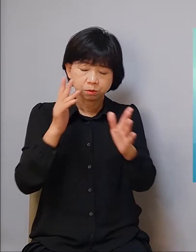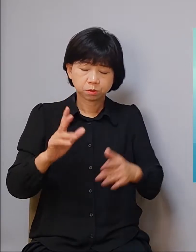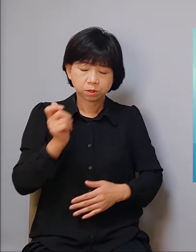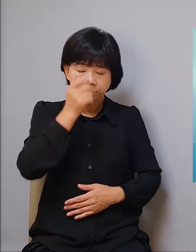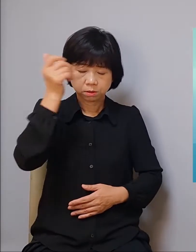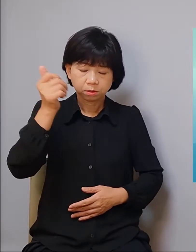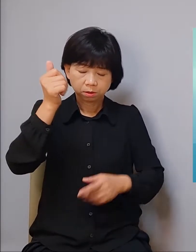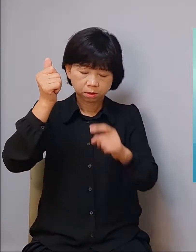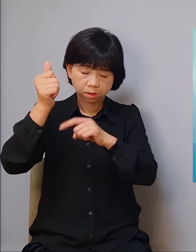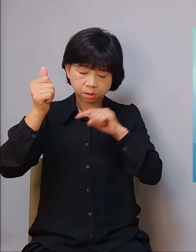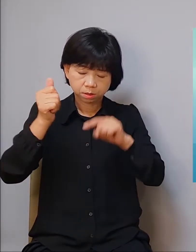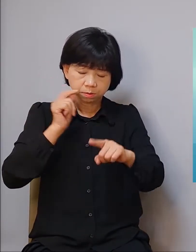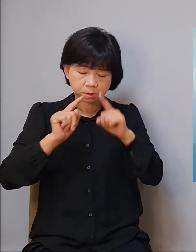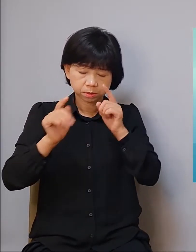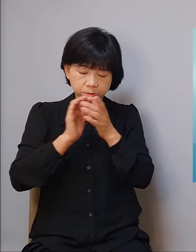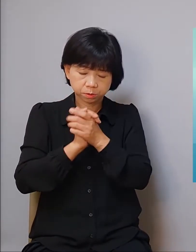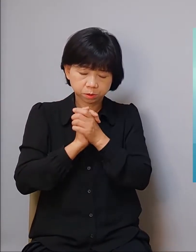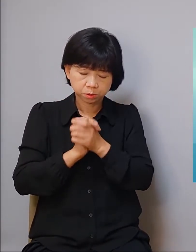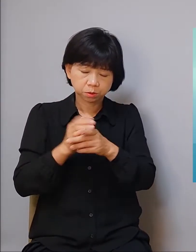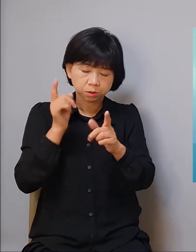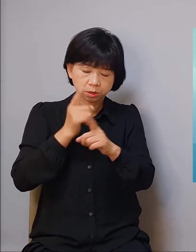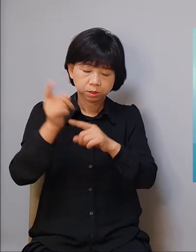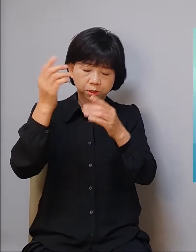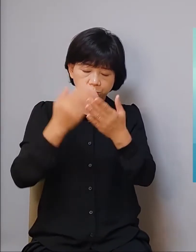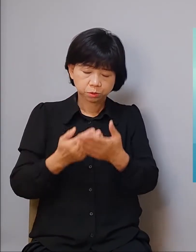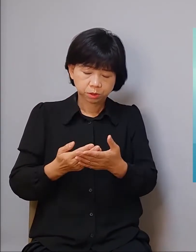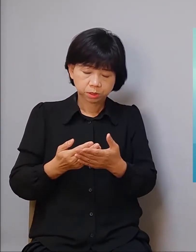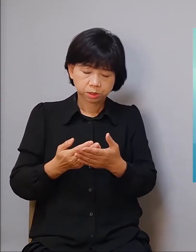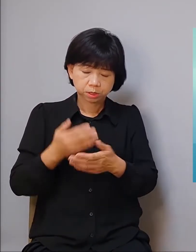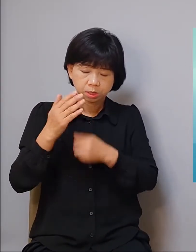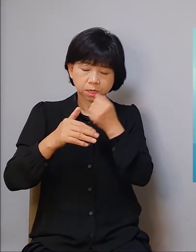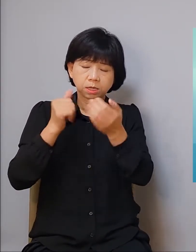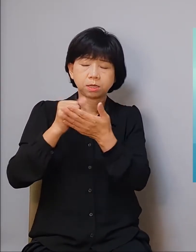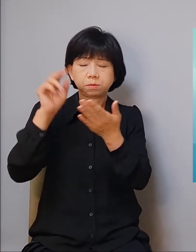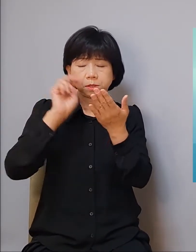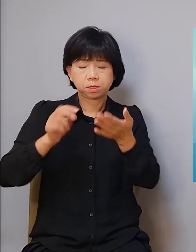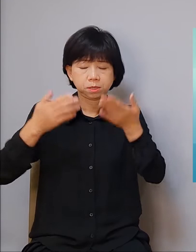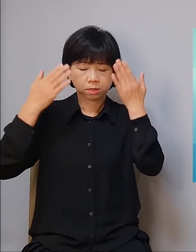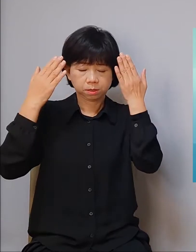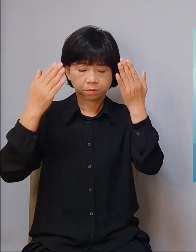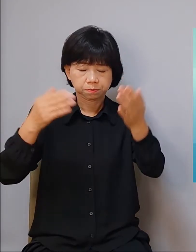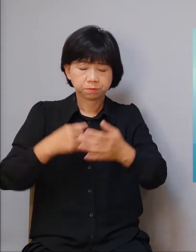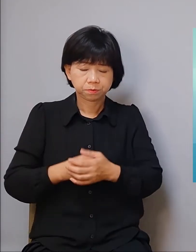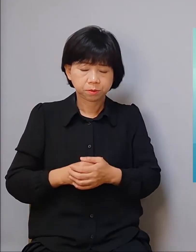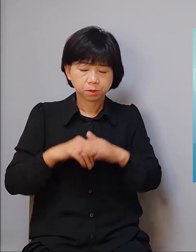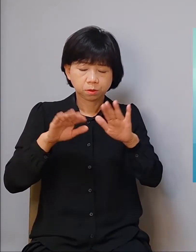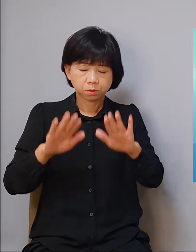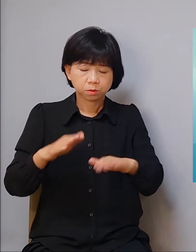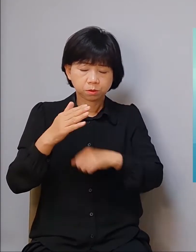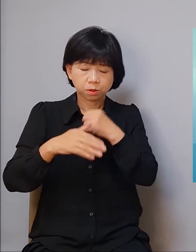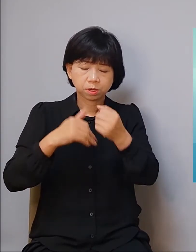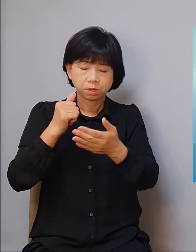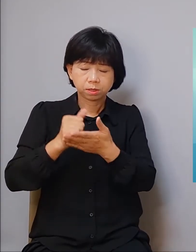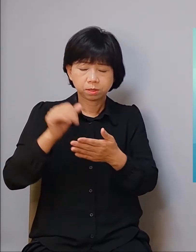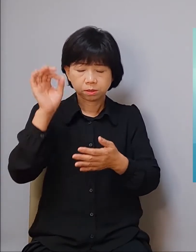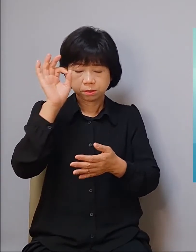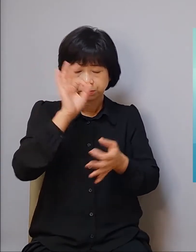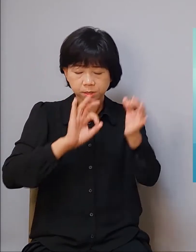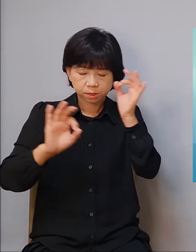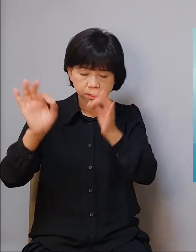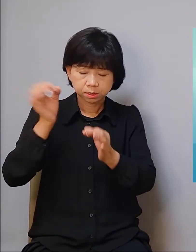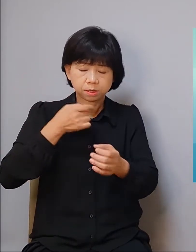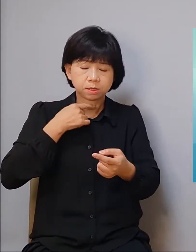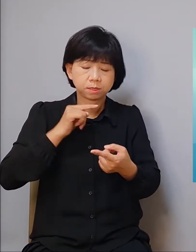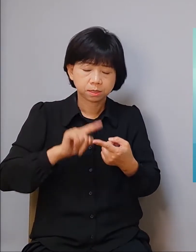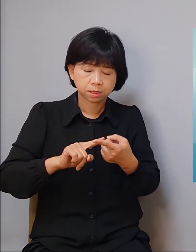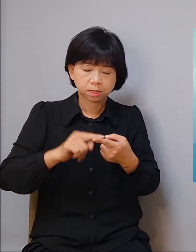성령 안에서 말씀과 기도로 승리하게 하시니 하나님을 찬양합니다. 오늘 또 하나님이 찾으시는 그 한